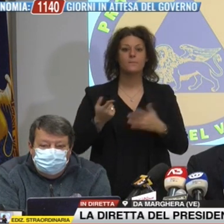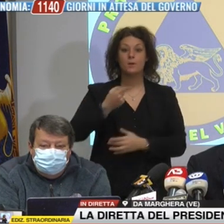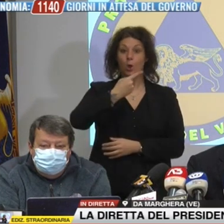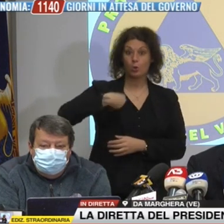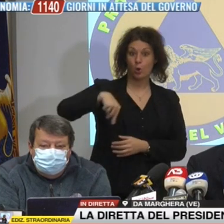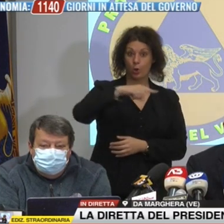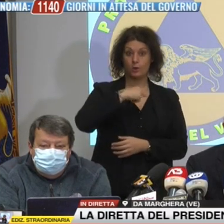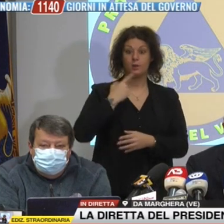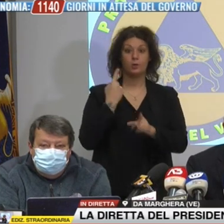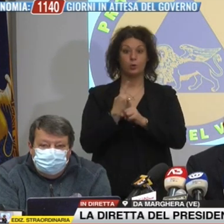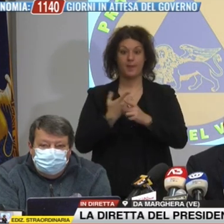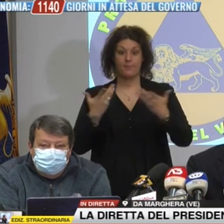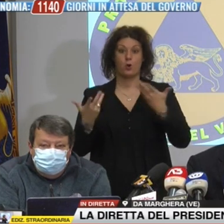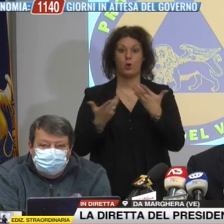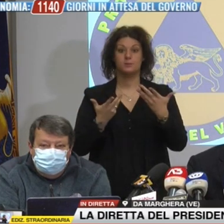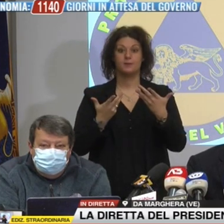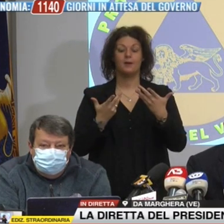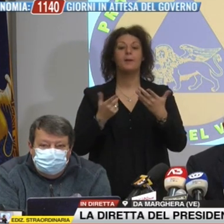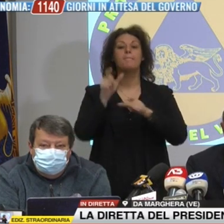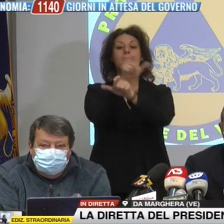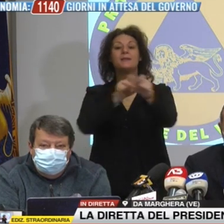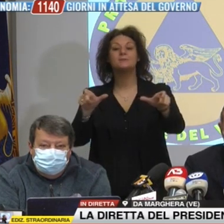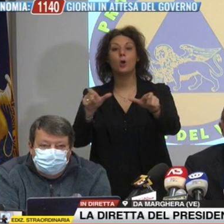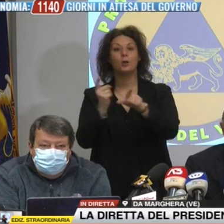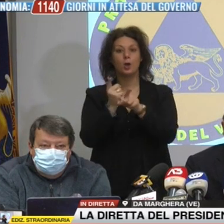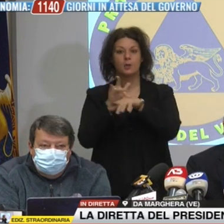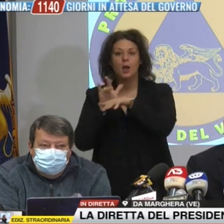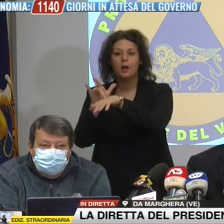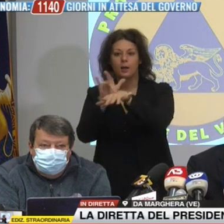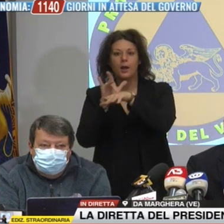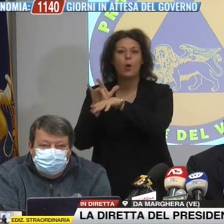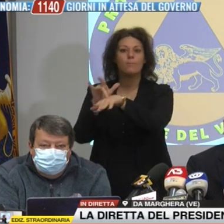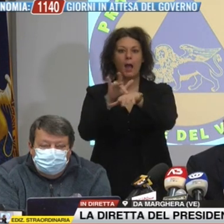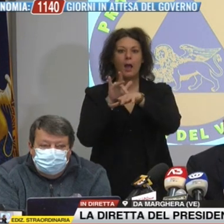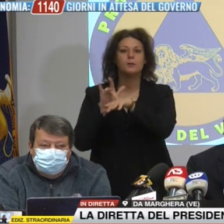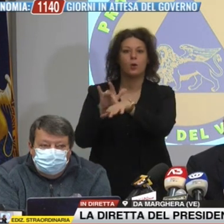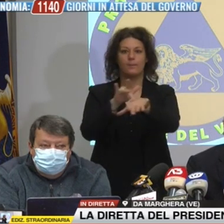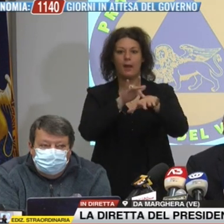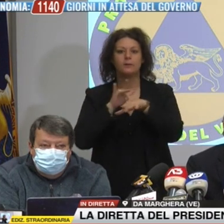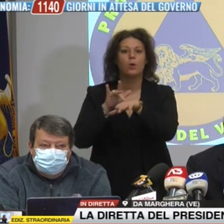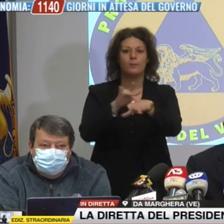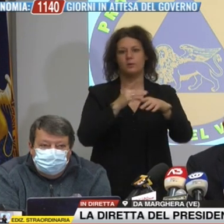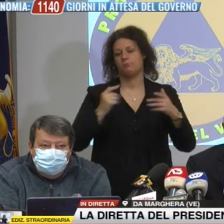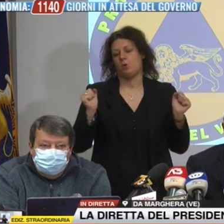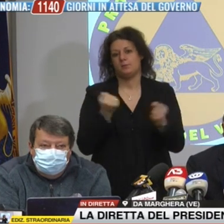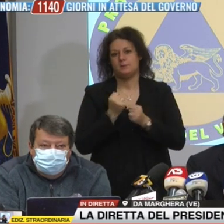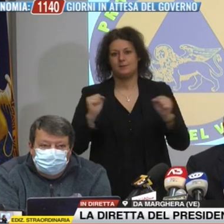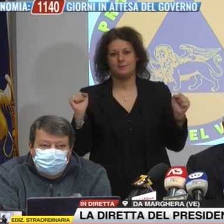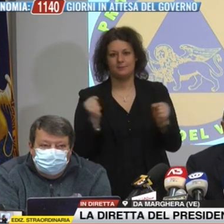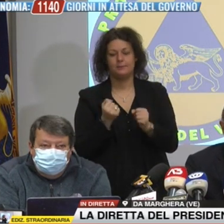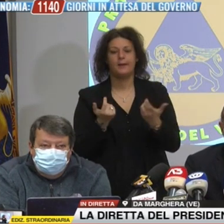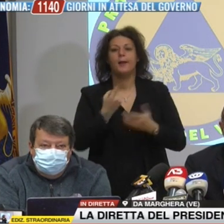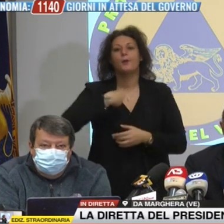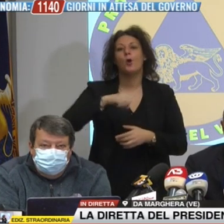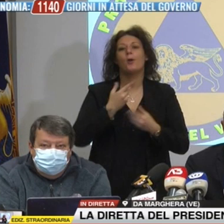teleguidare le persone, perché sarebbe un fatto assolutamente, anche se qualcuno lo potesse fare, sarebbe una roba negativissima. Più che